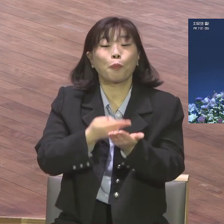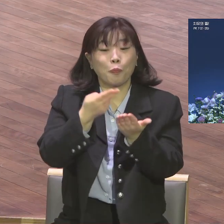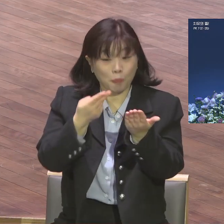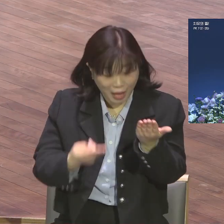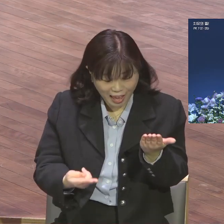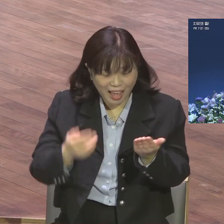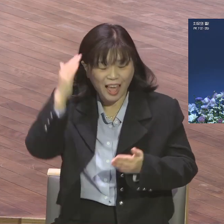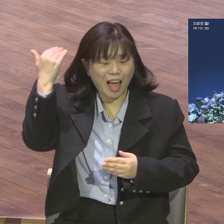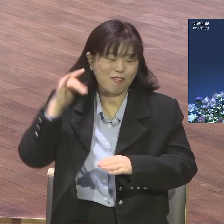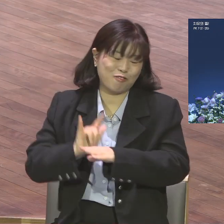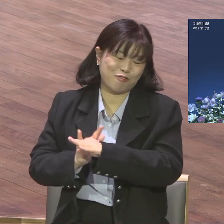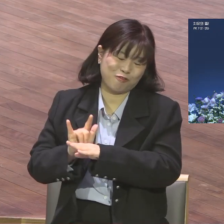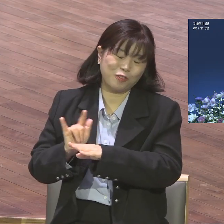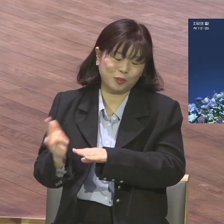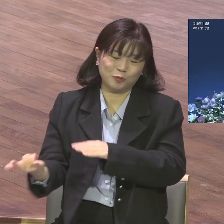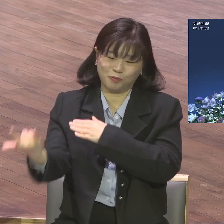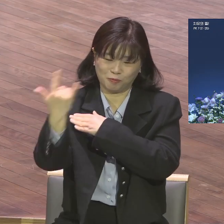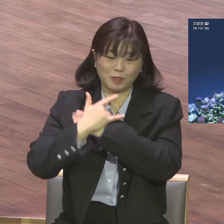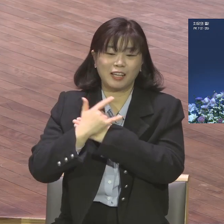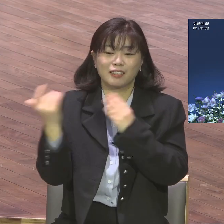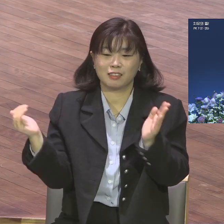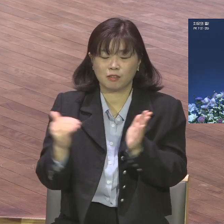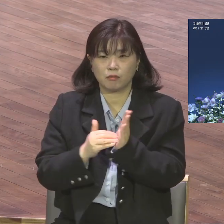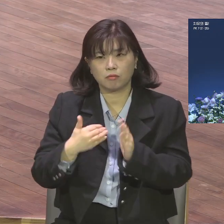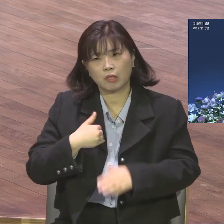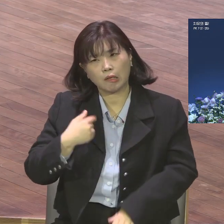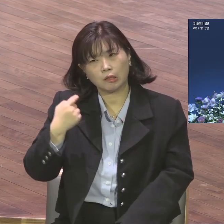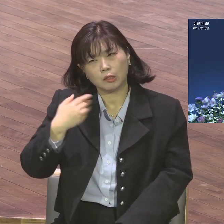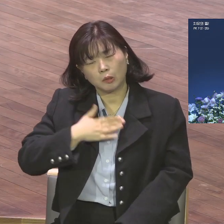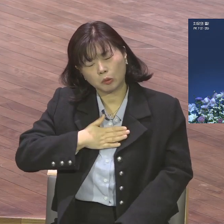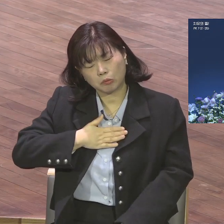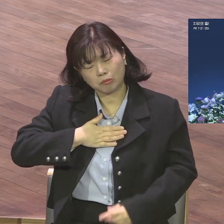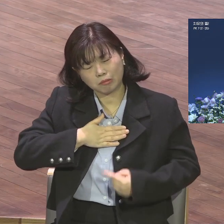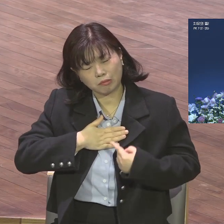타고 왔는데 별로 기분이 안 좋더라고요.